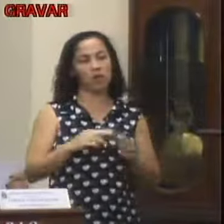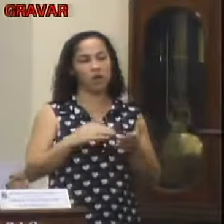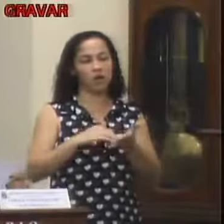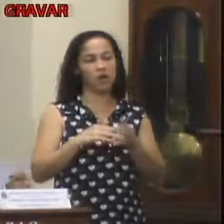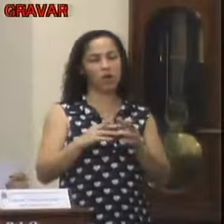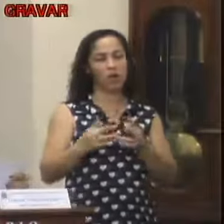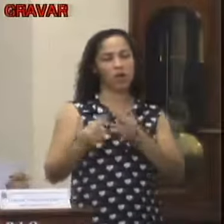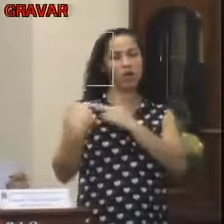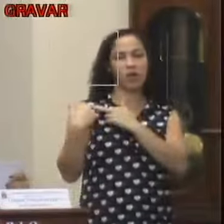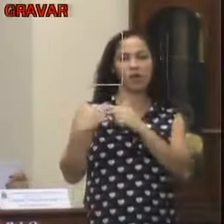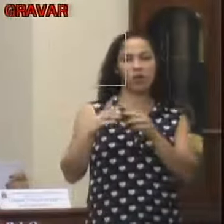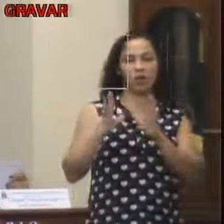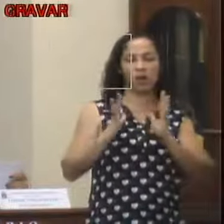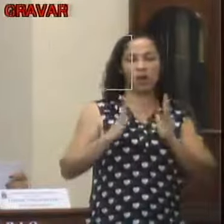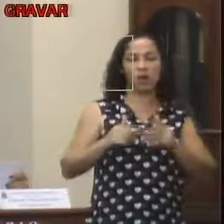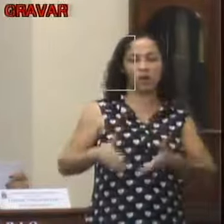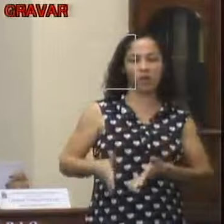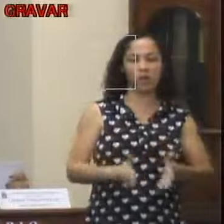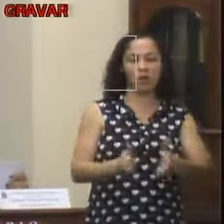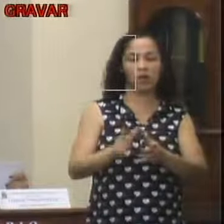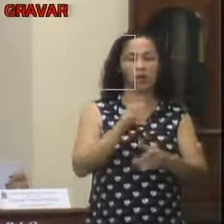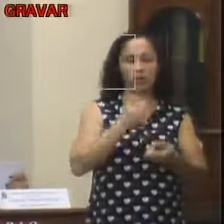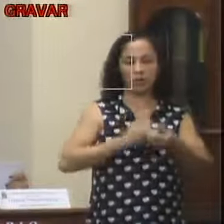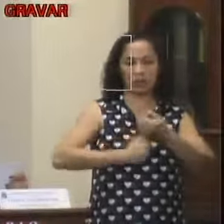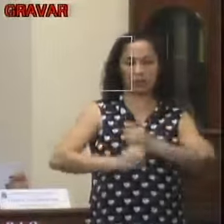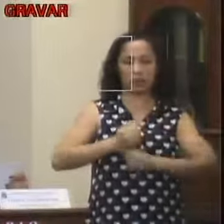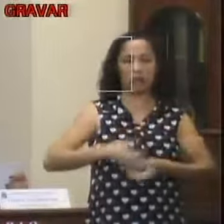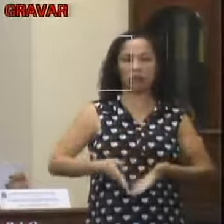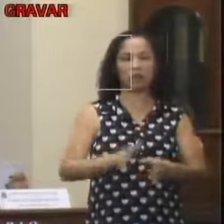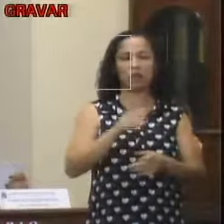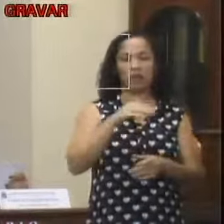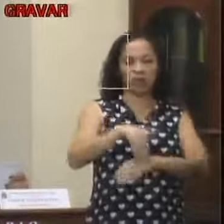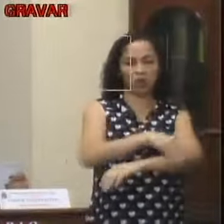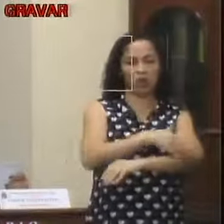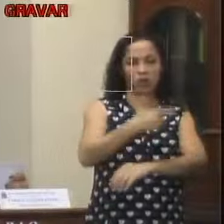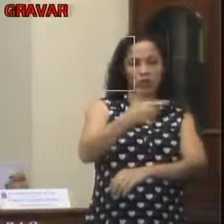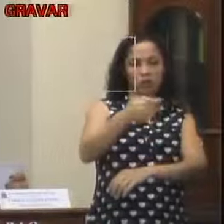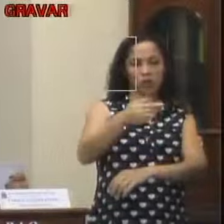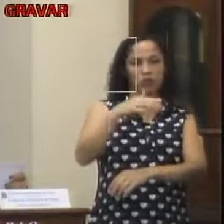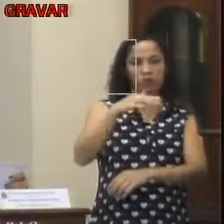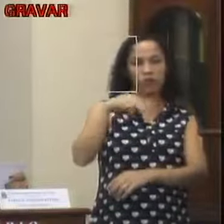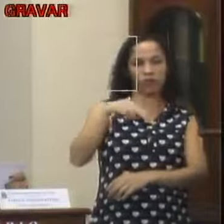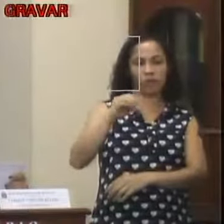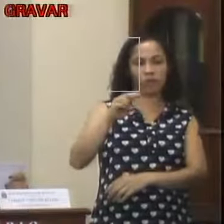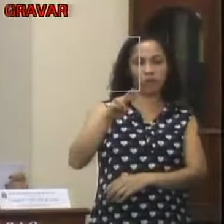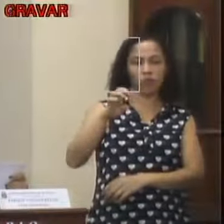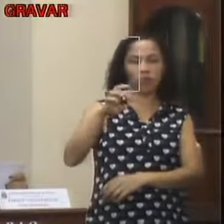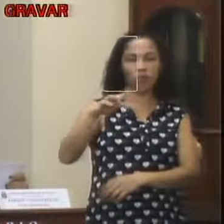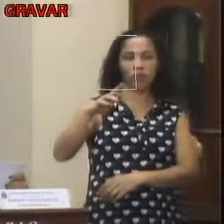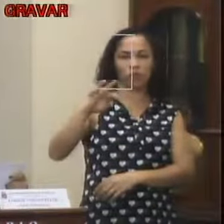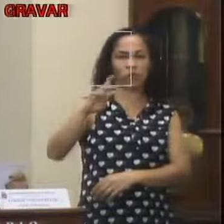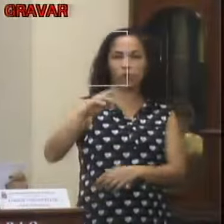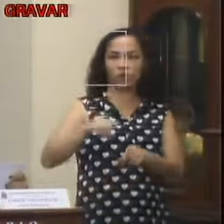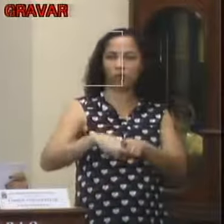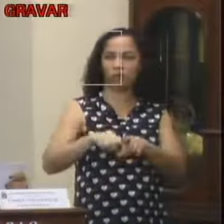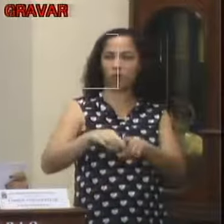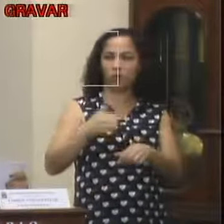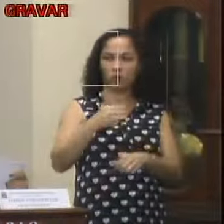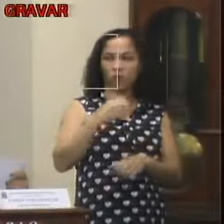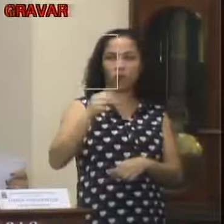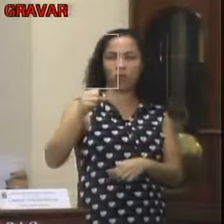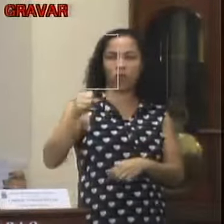efetue a limpeza e desentupimento da rede de esgoto localizada na Rua 27 de Novembro, em frente aos números 1865 e 1889,